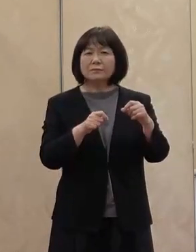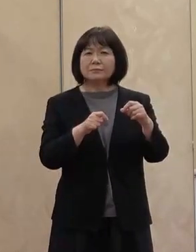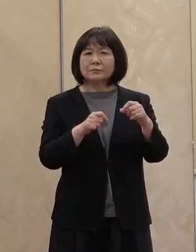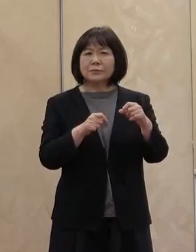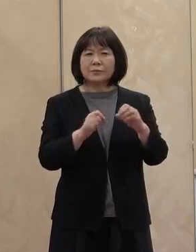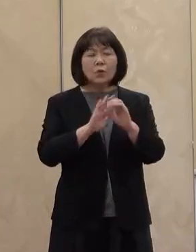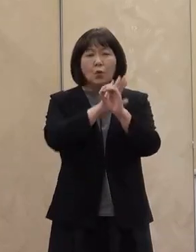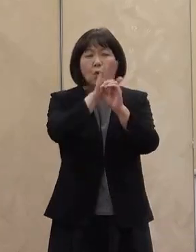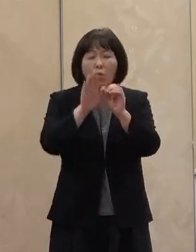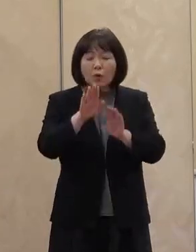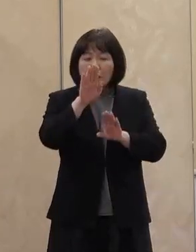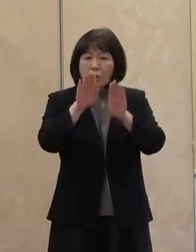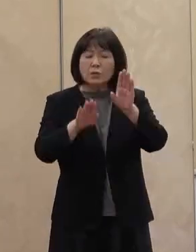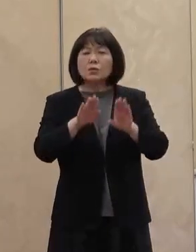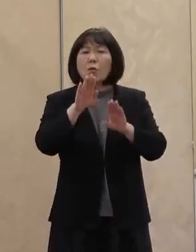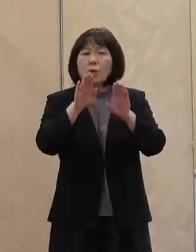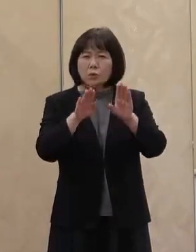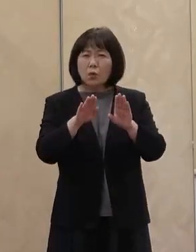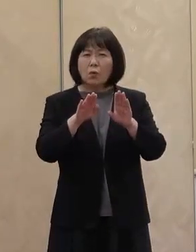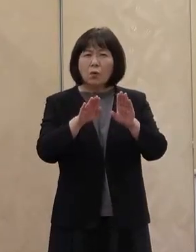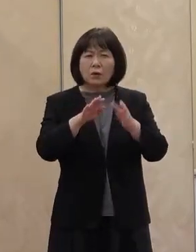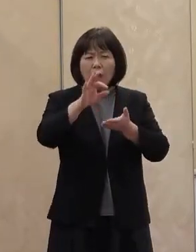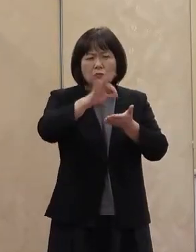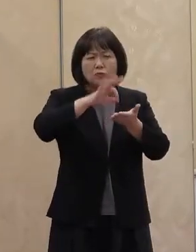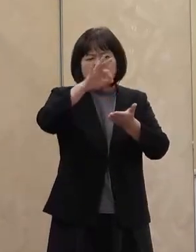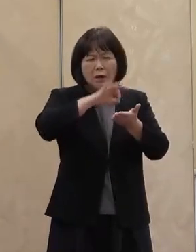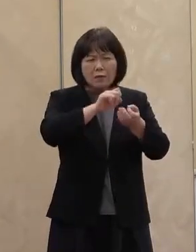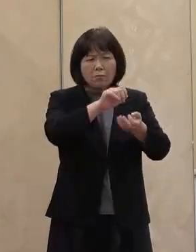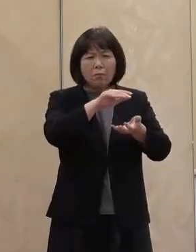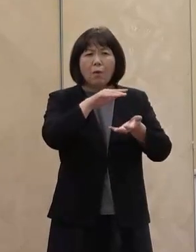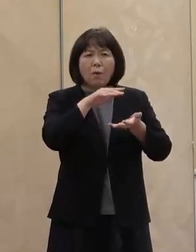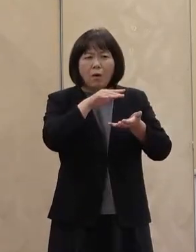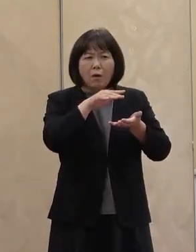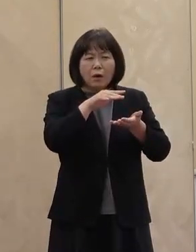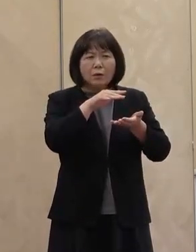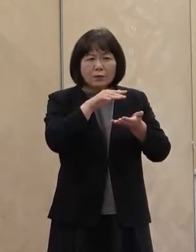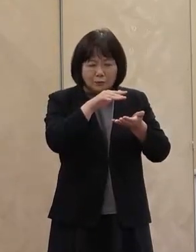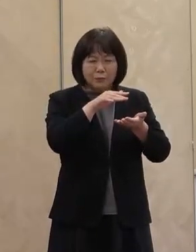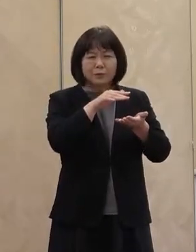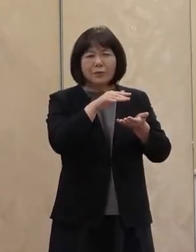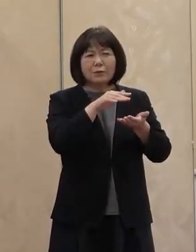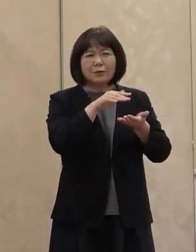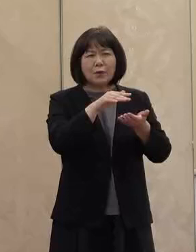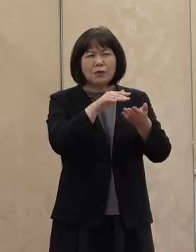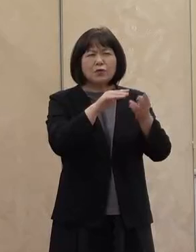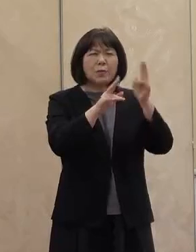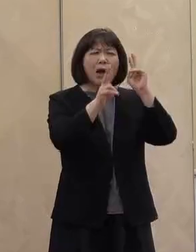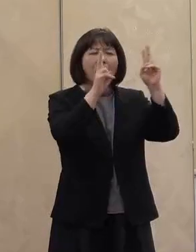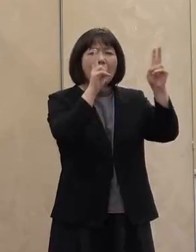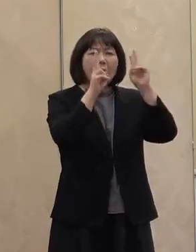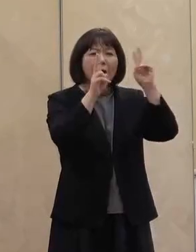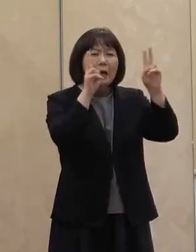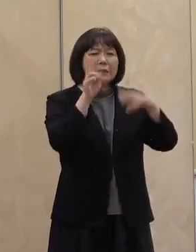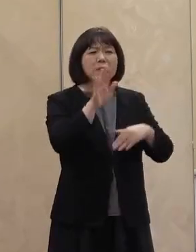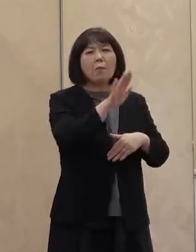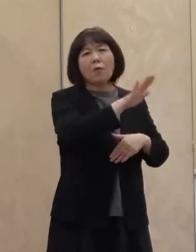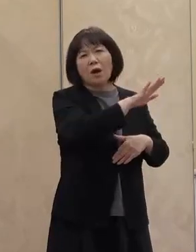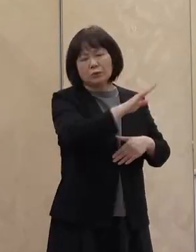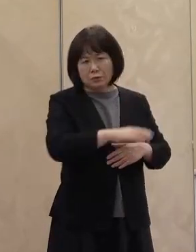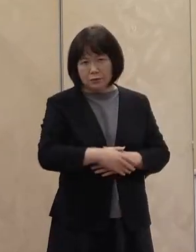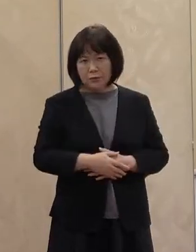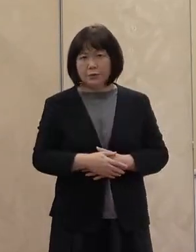このコロナの状況によってある意味売り上げがいいというか好調なジャンルの事業者だってたくさんいるわけ